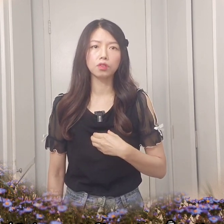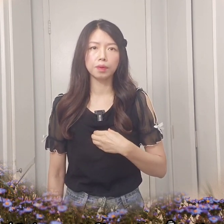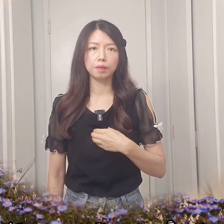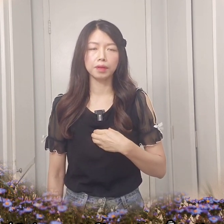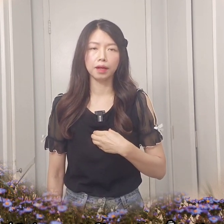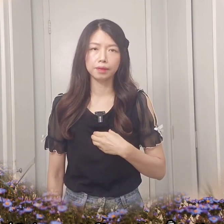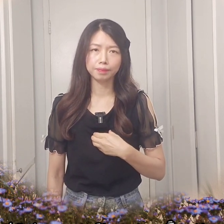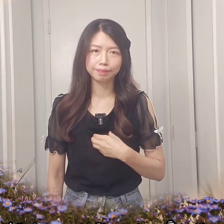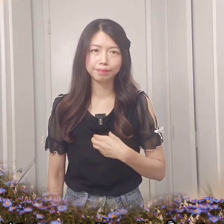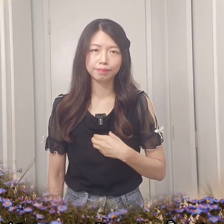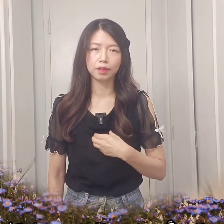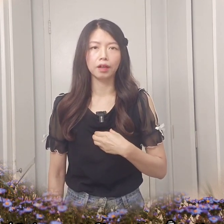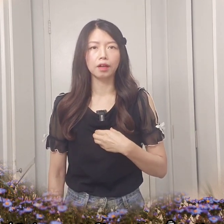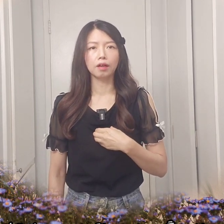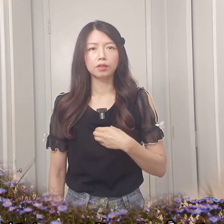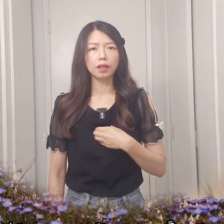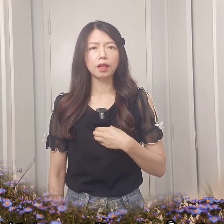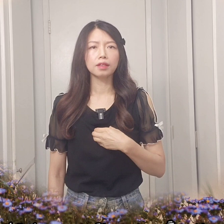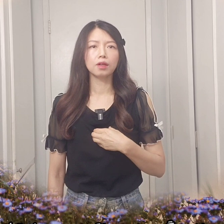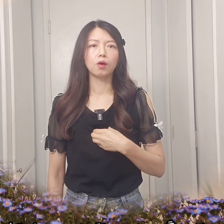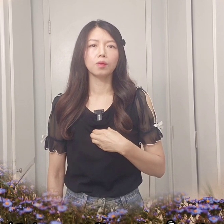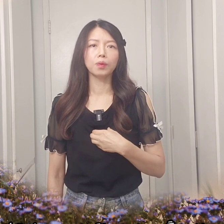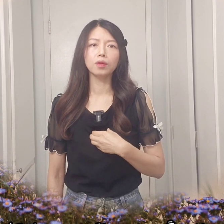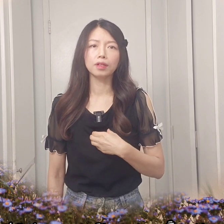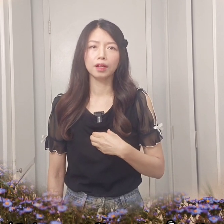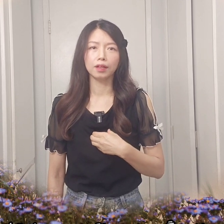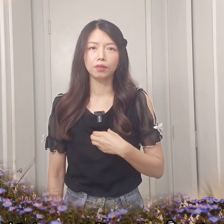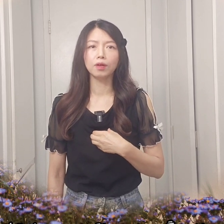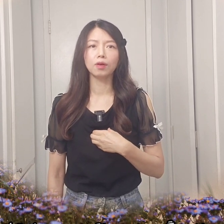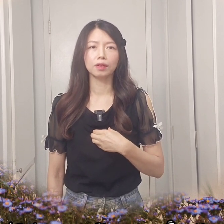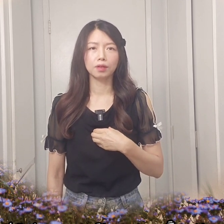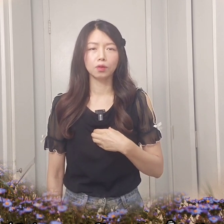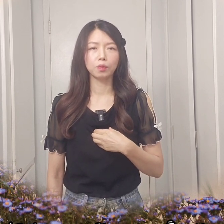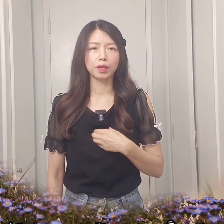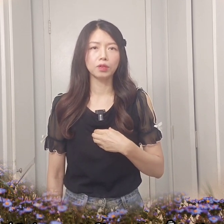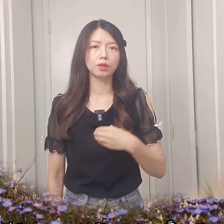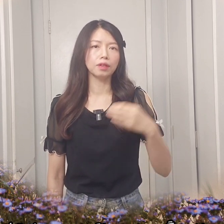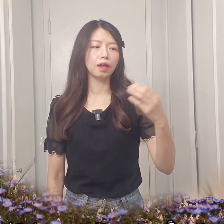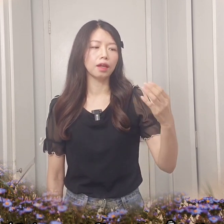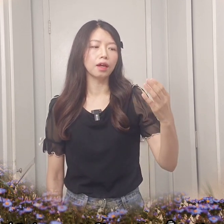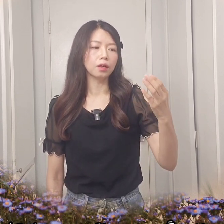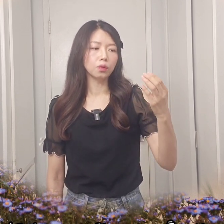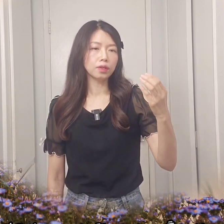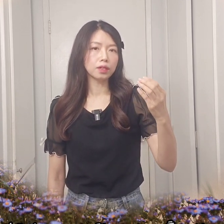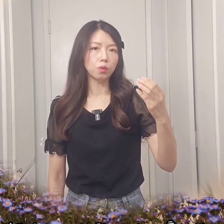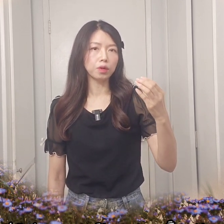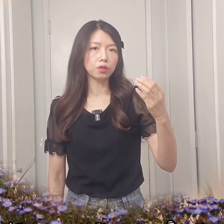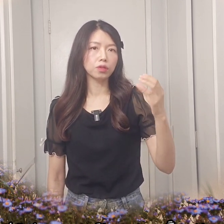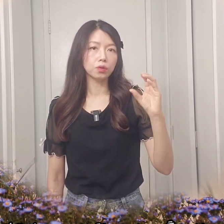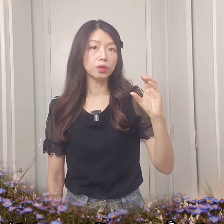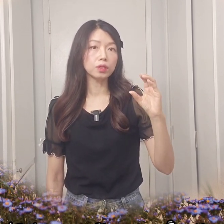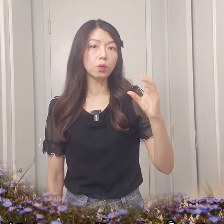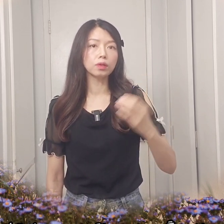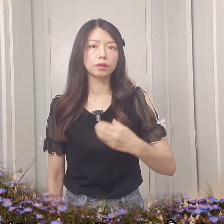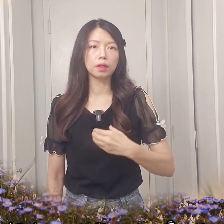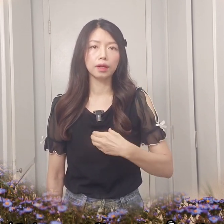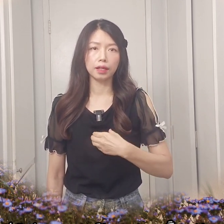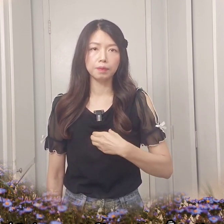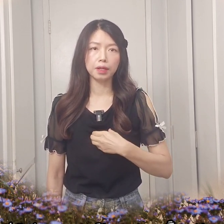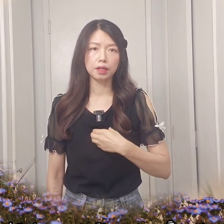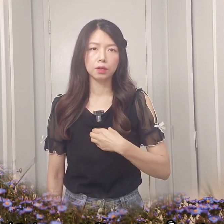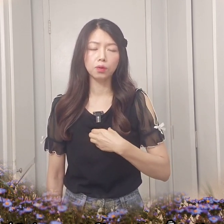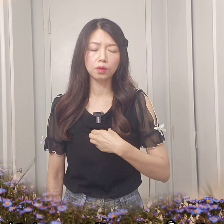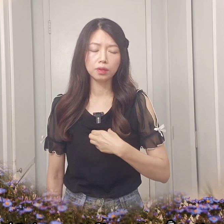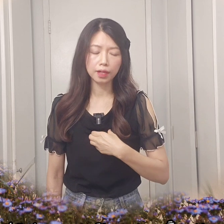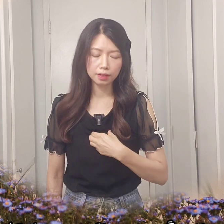숙여 주시면 됩니다. 찬양에서 표현이 잘 안 된 것 같아서 좀 아쉬웠는데 손 살짝 오므려 주시고 이 손끝을